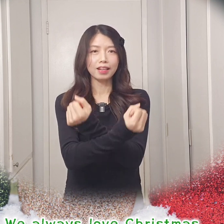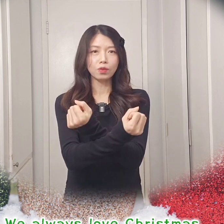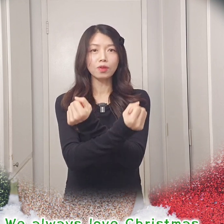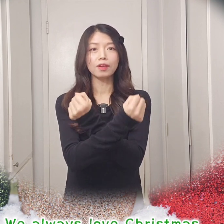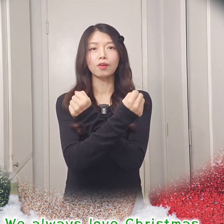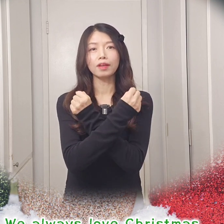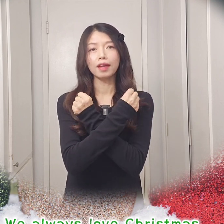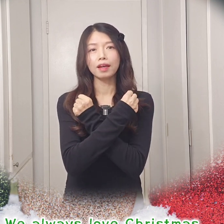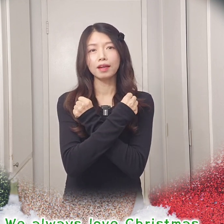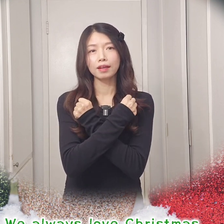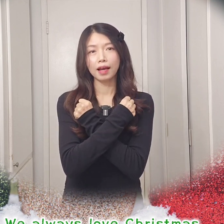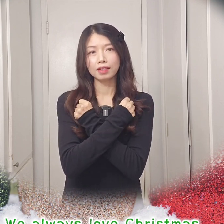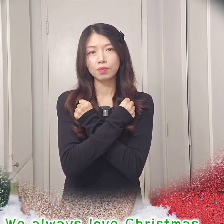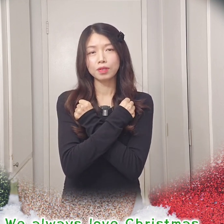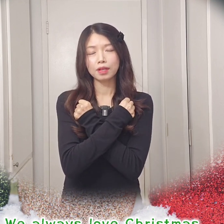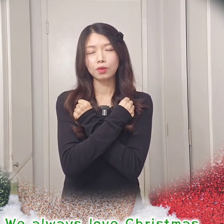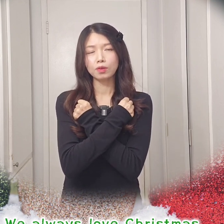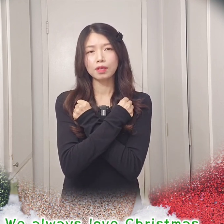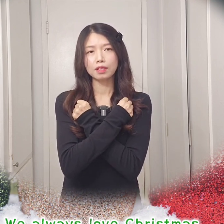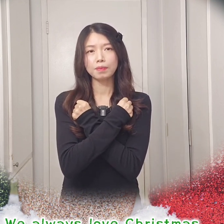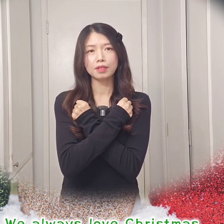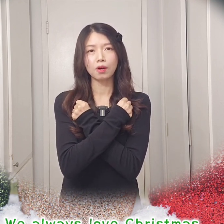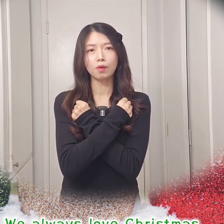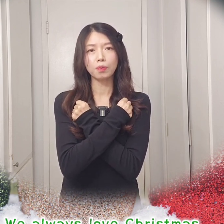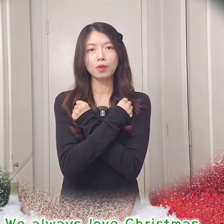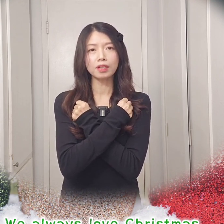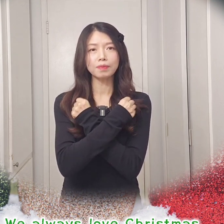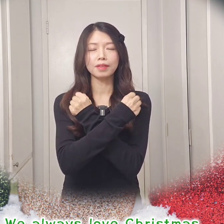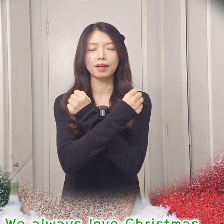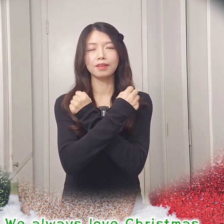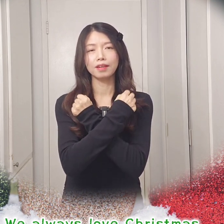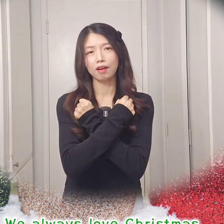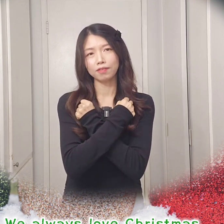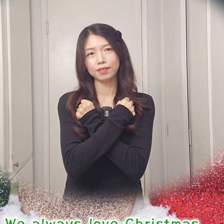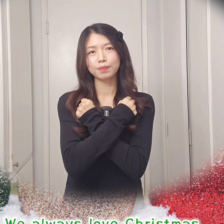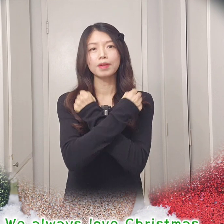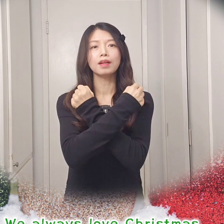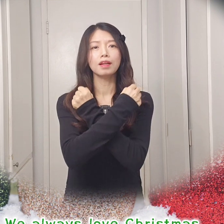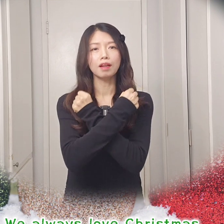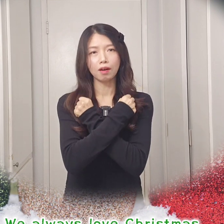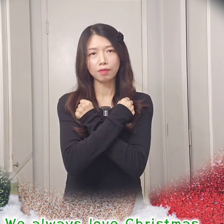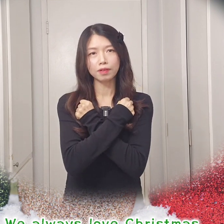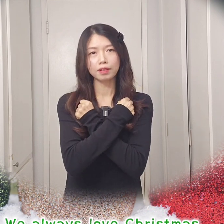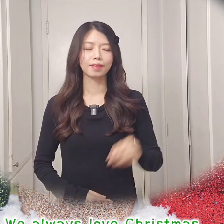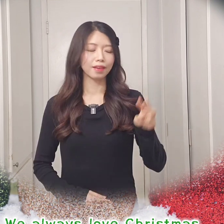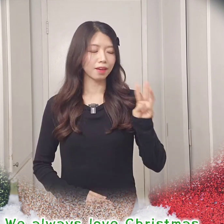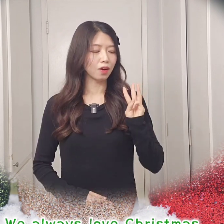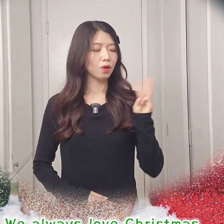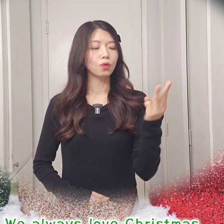양손을 이렇게 가슴 위치에 크로스 하시면서 표현하시면 돼요. love. love.